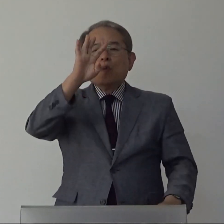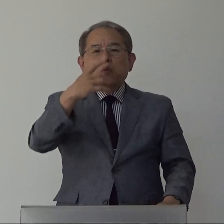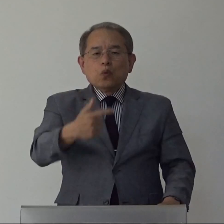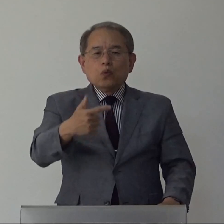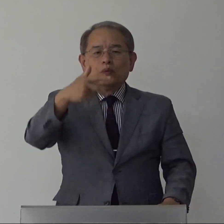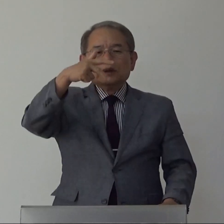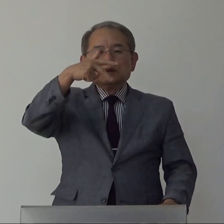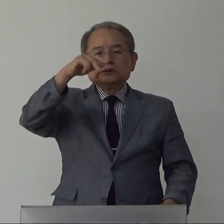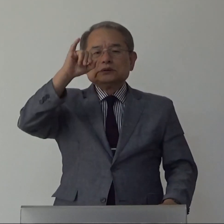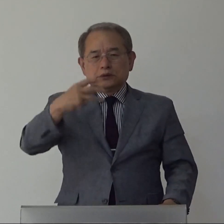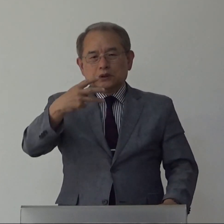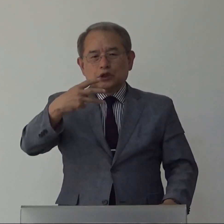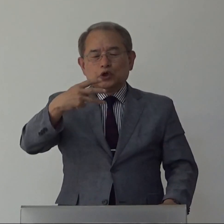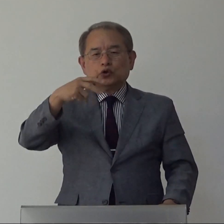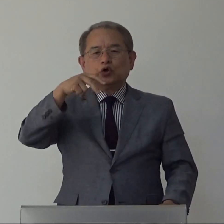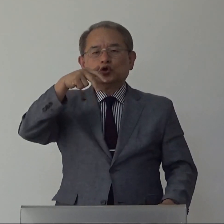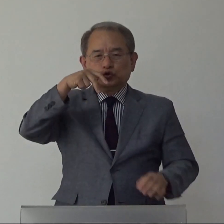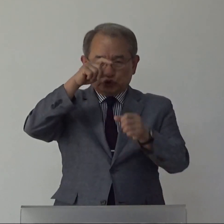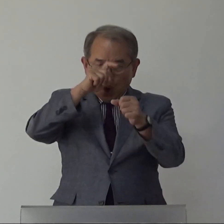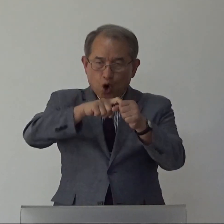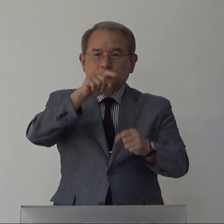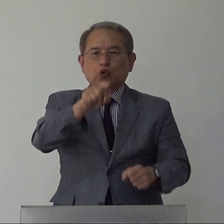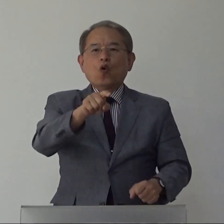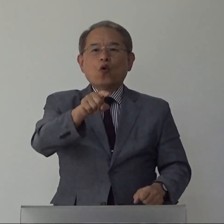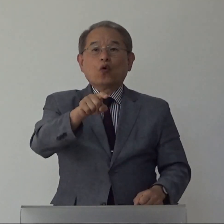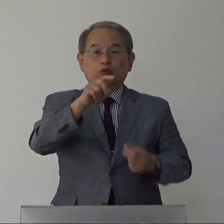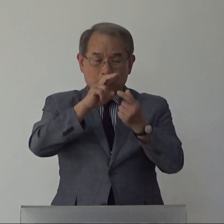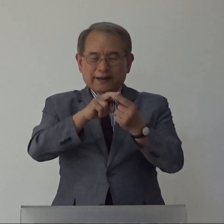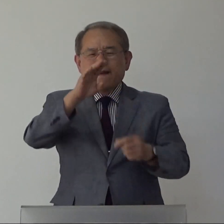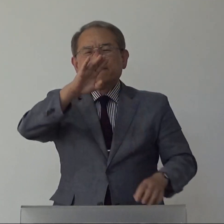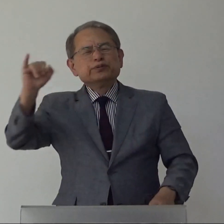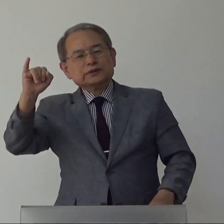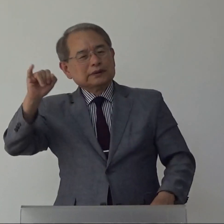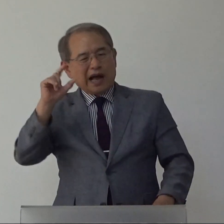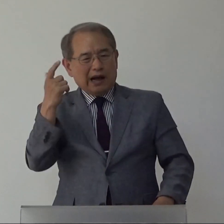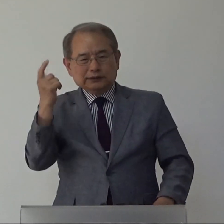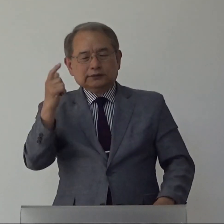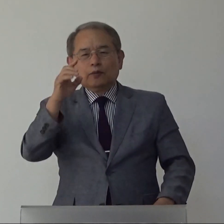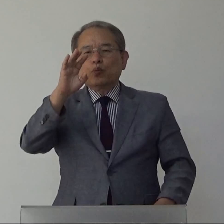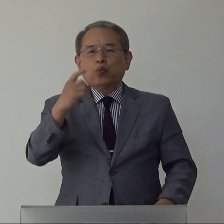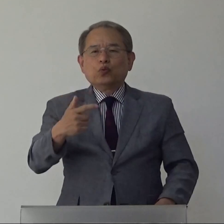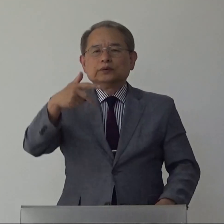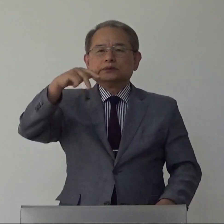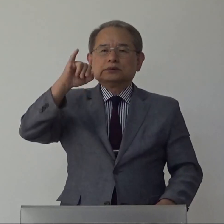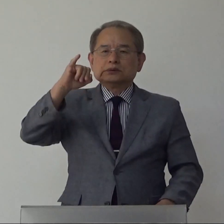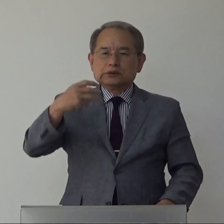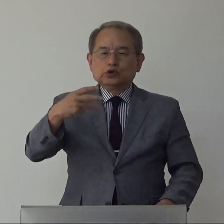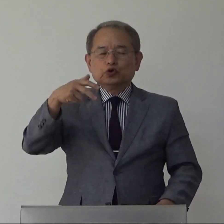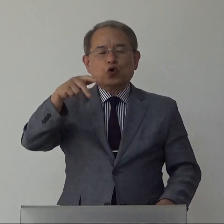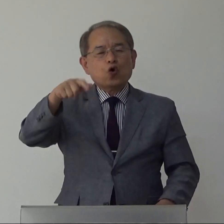또한 3가지를 제가 설명드리고 싶은데요. 첫 번째는 본질적인 것과